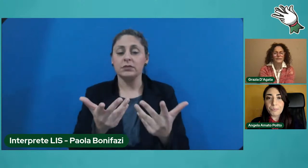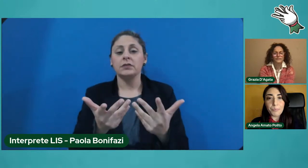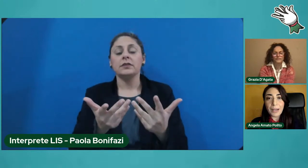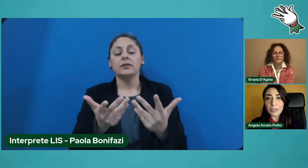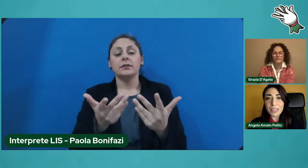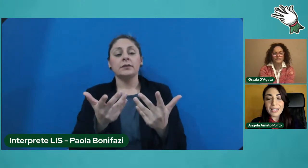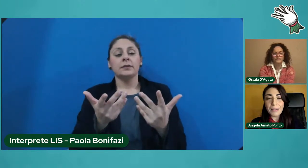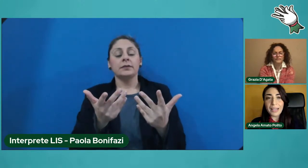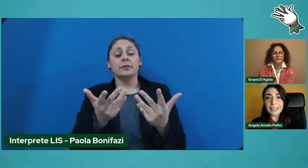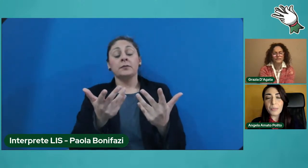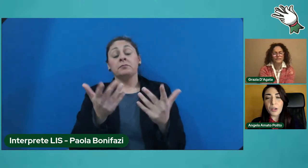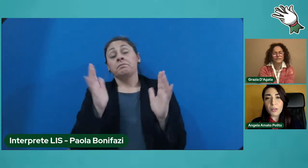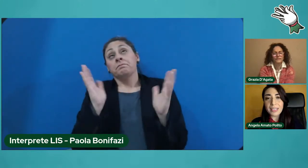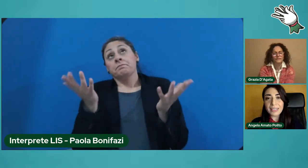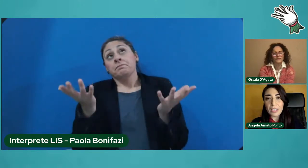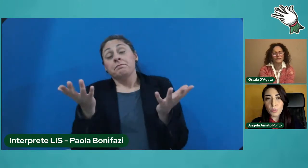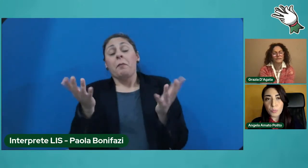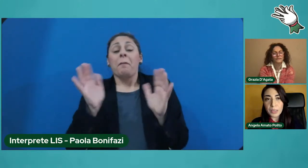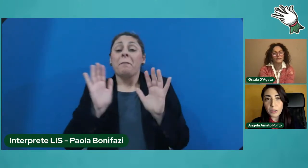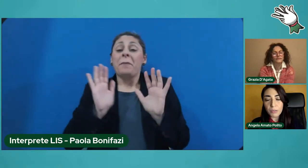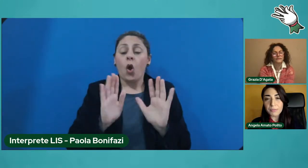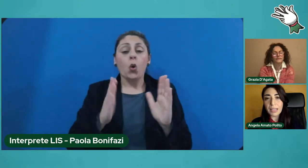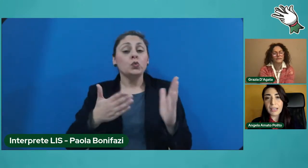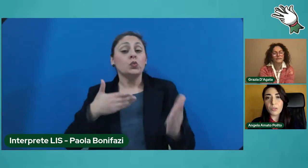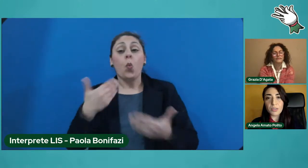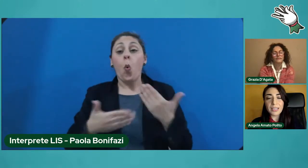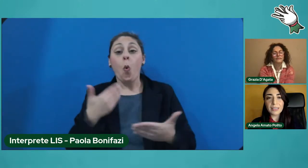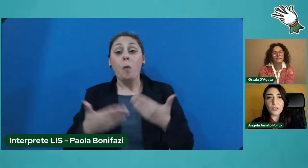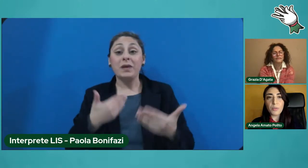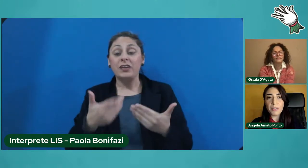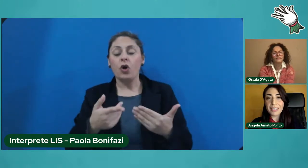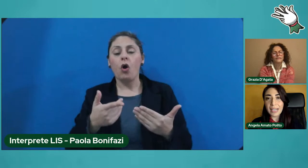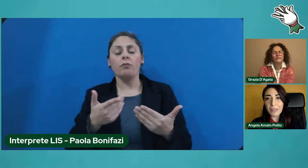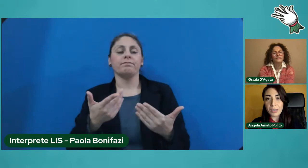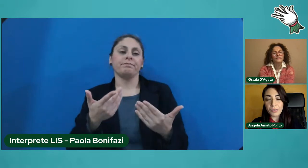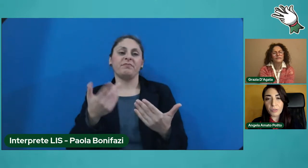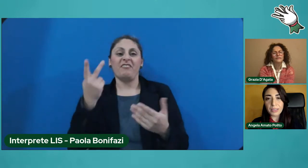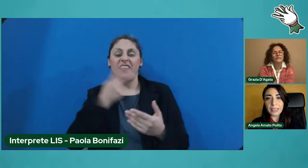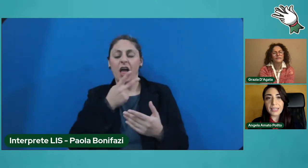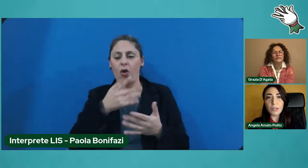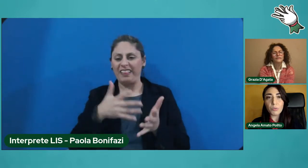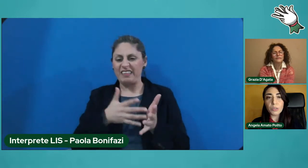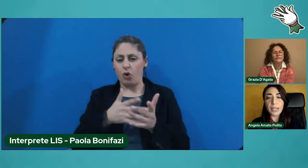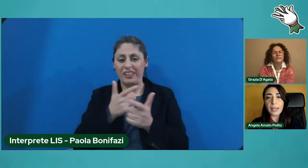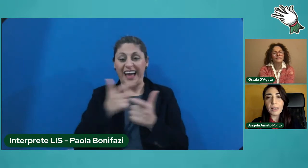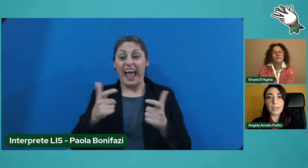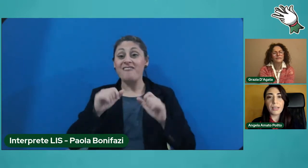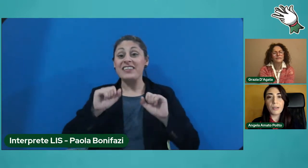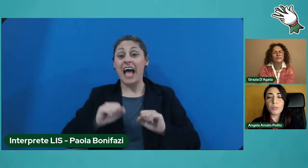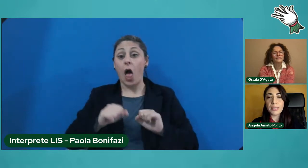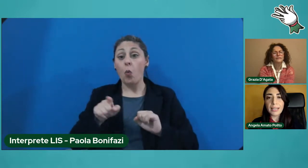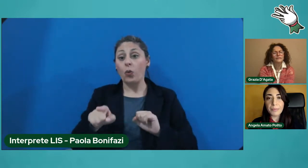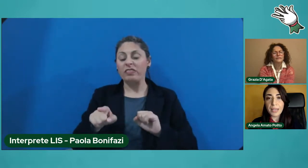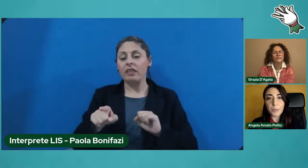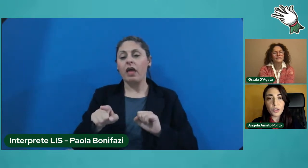e paradossalmente però sin da subito, nonostante insomma queste gravi difficoltà di salute, una delle mie